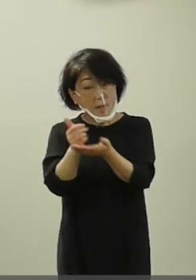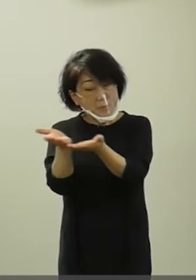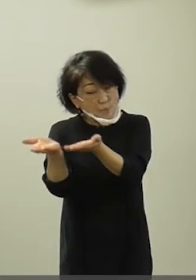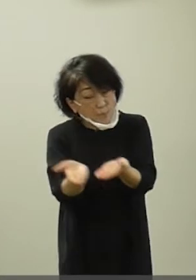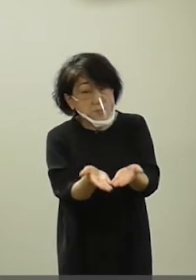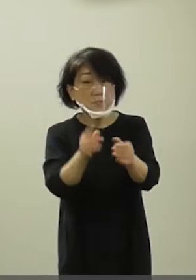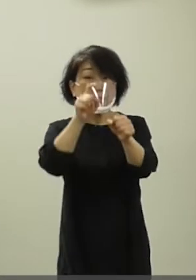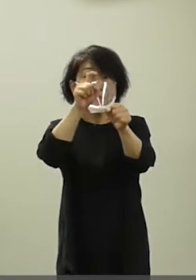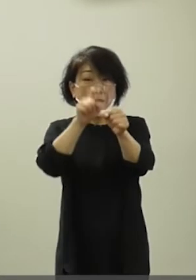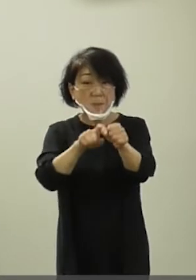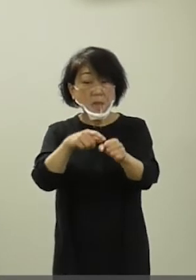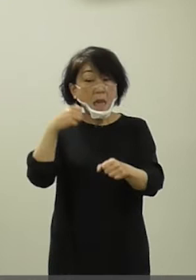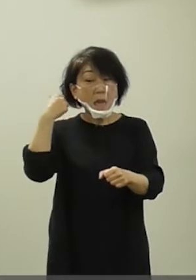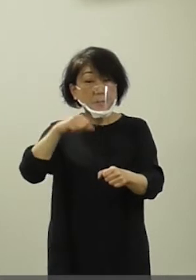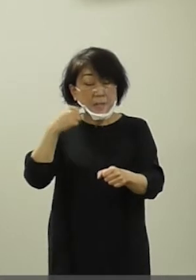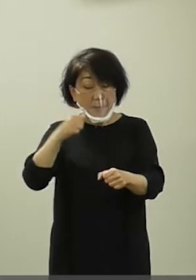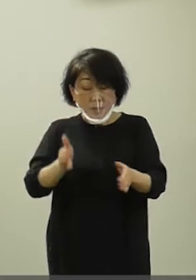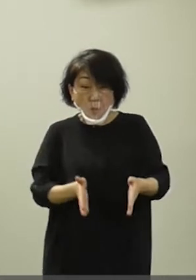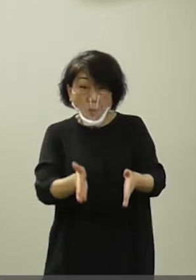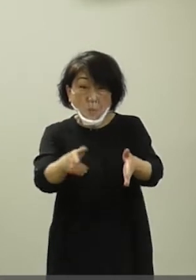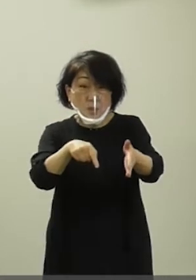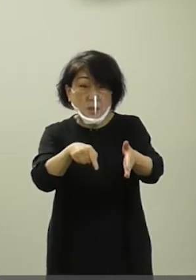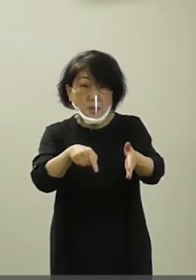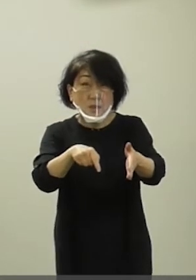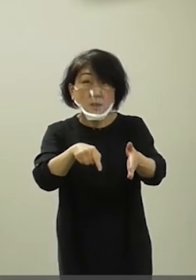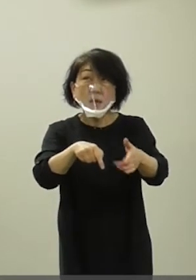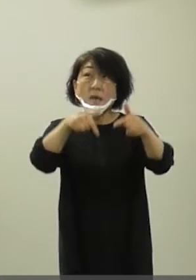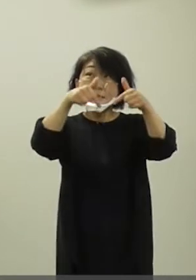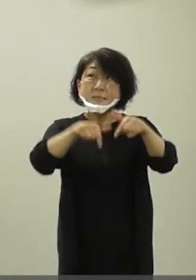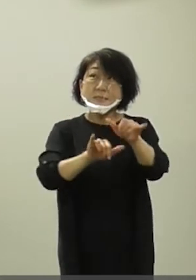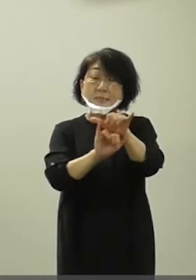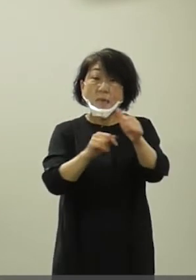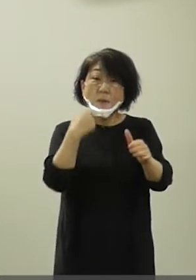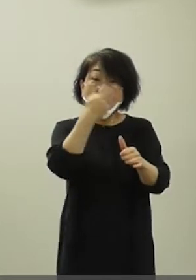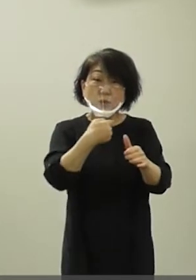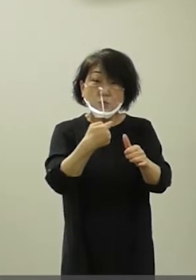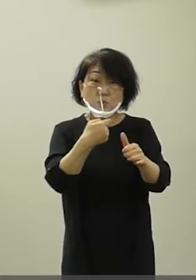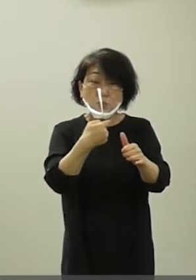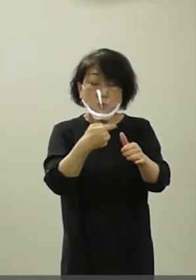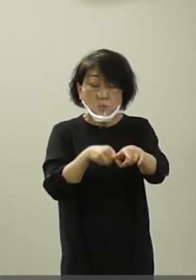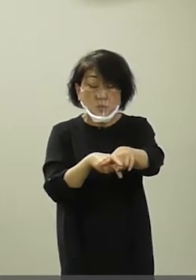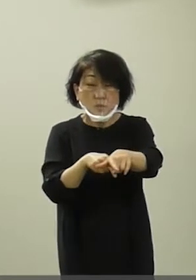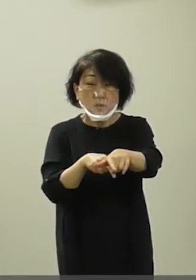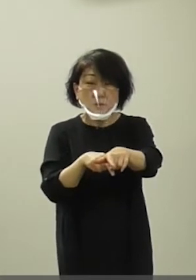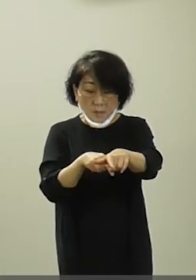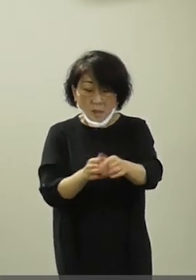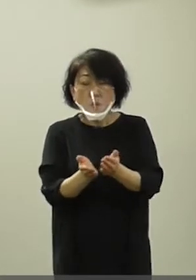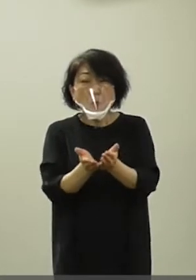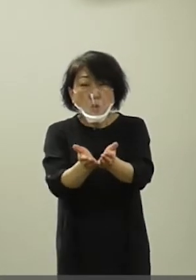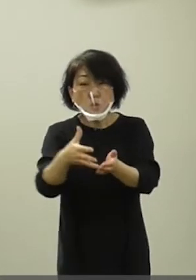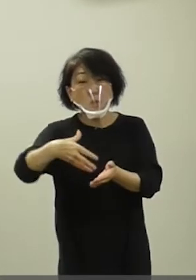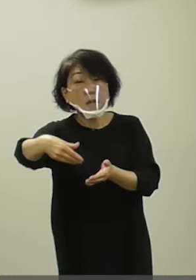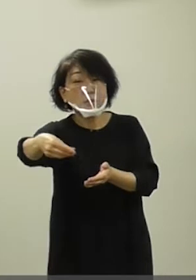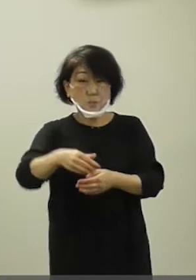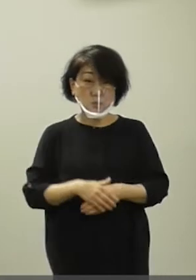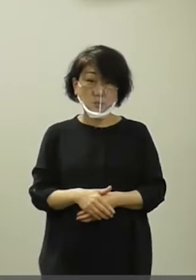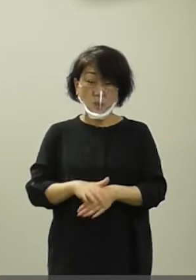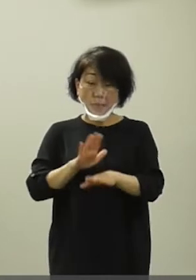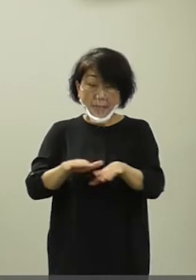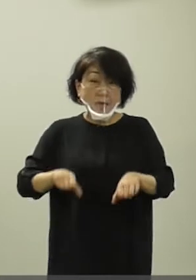事業皆実町遠い森して貼る日がはボート貸し出し事業ということです